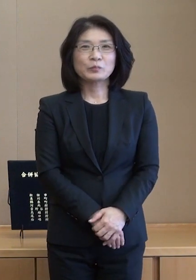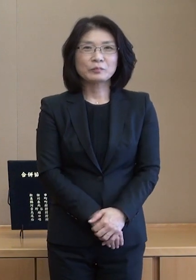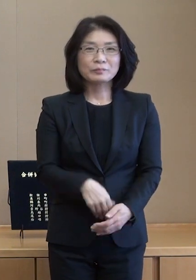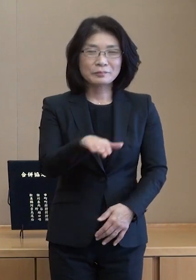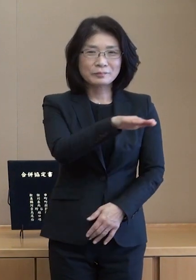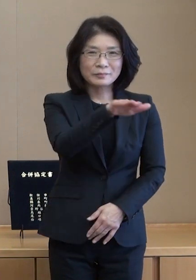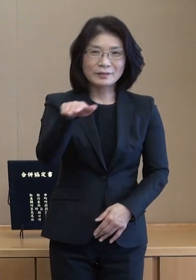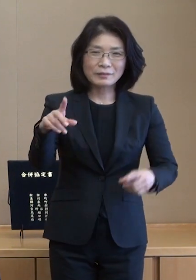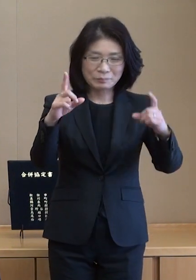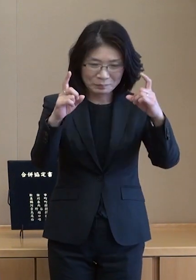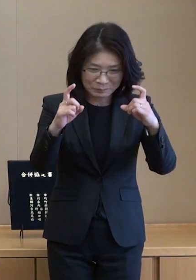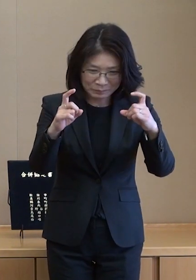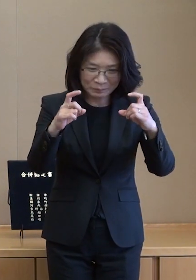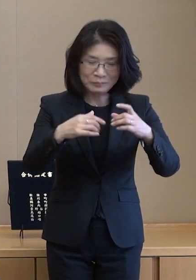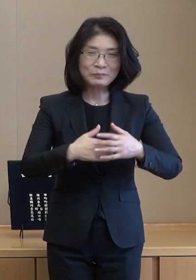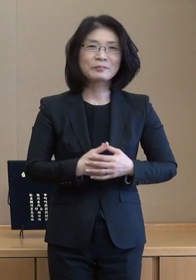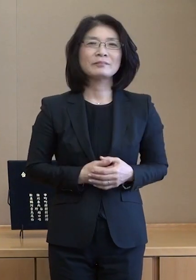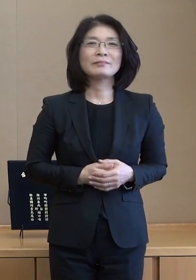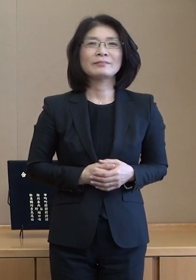みなさんこんにちは